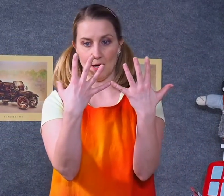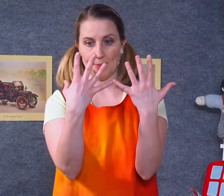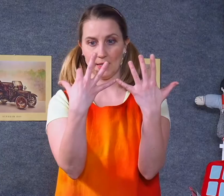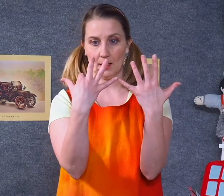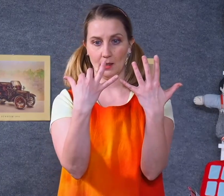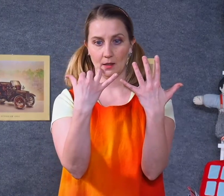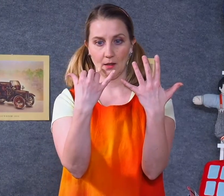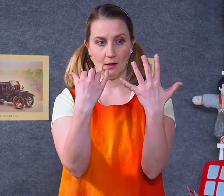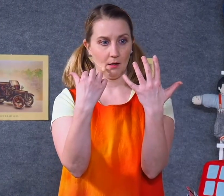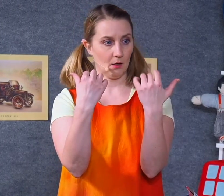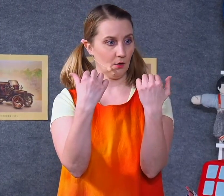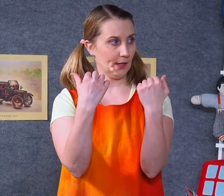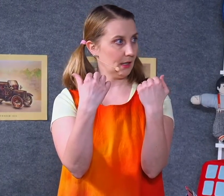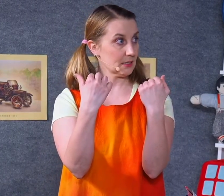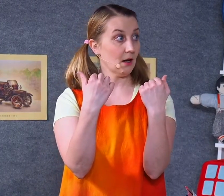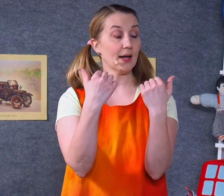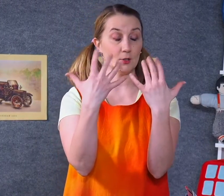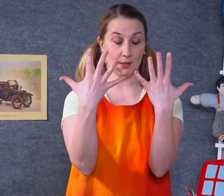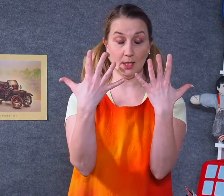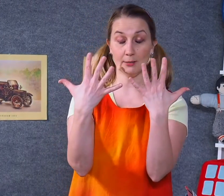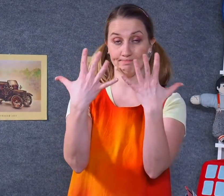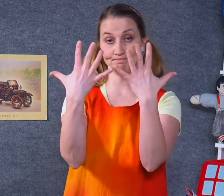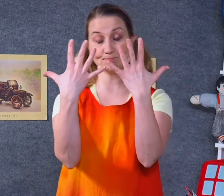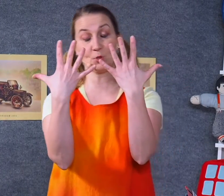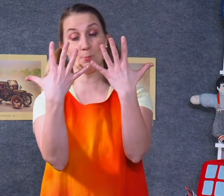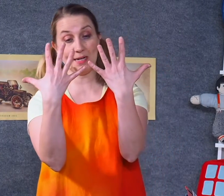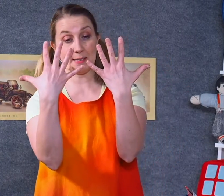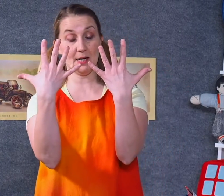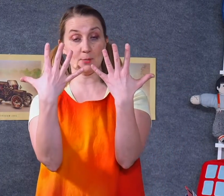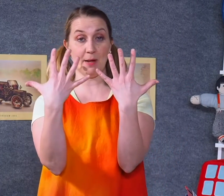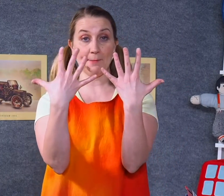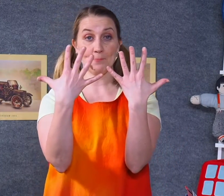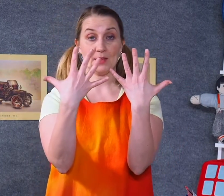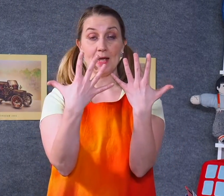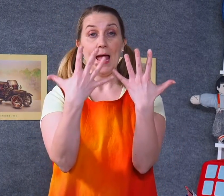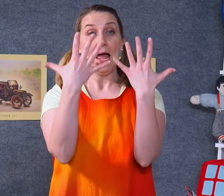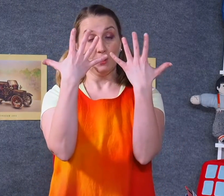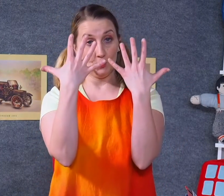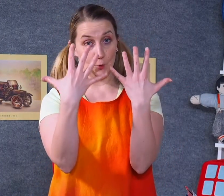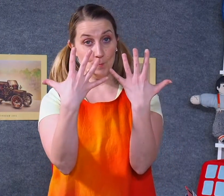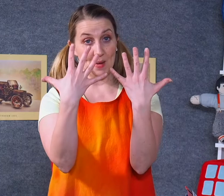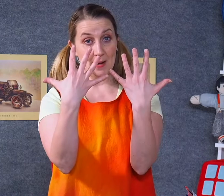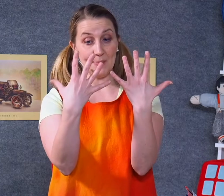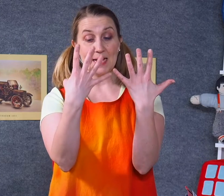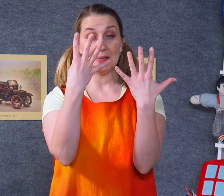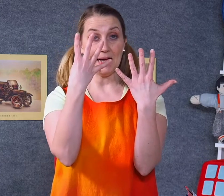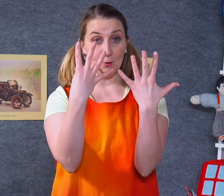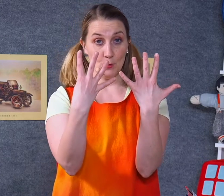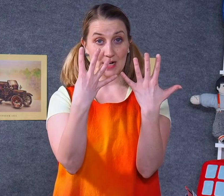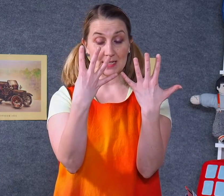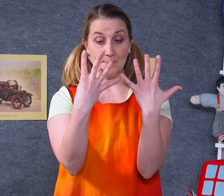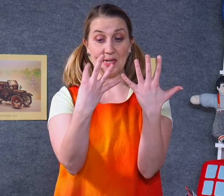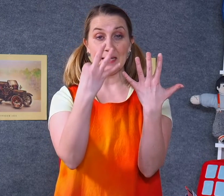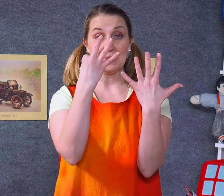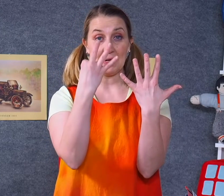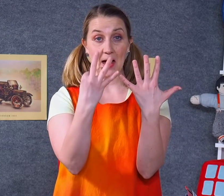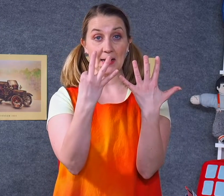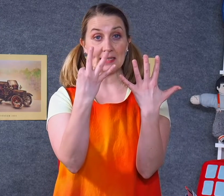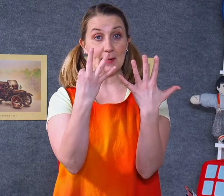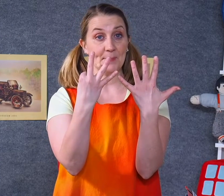takaperi? Kokeillaan, harjoitellaan. 10:stä alaspäin. 10 pientä, 9 pientä, 8